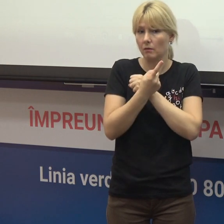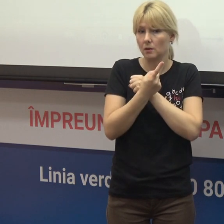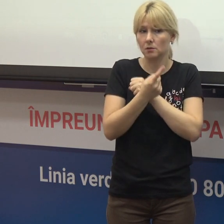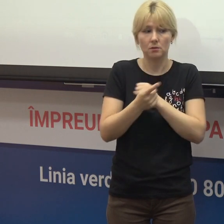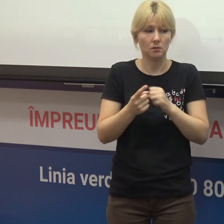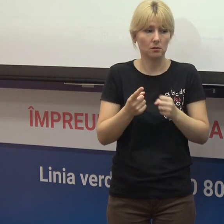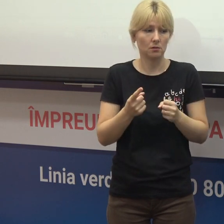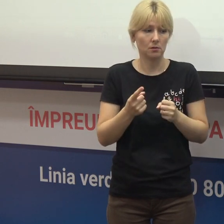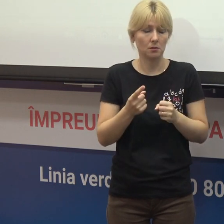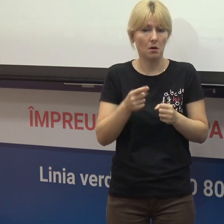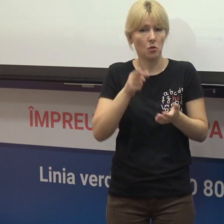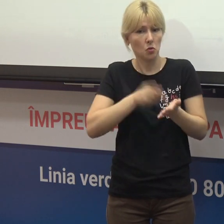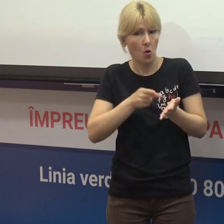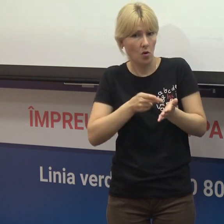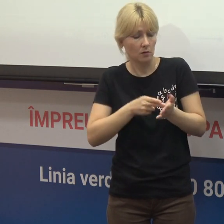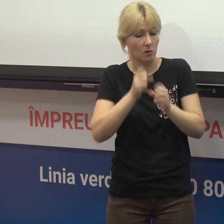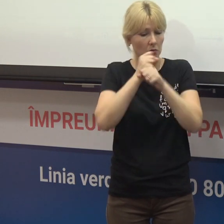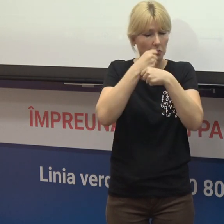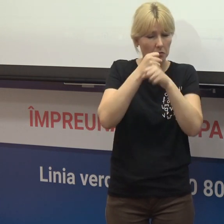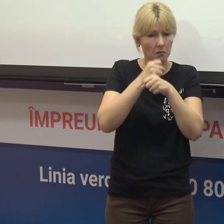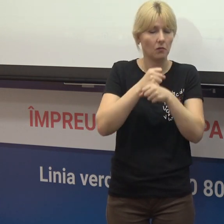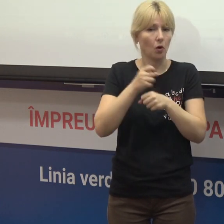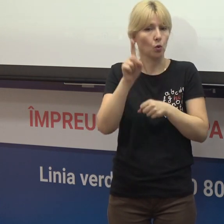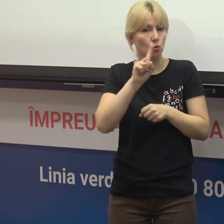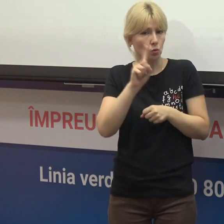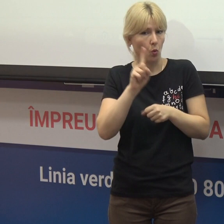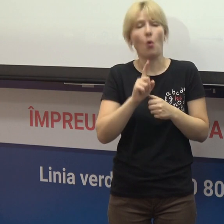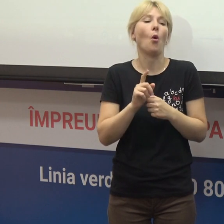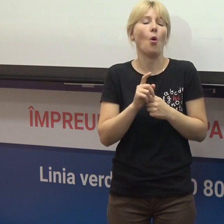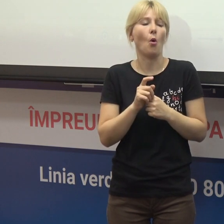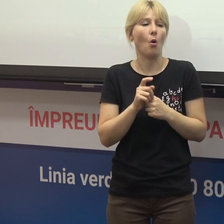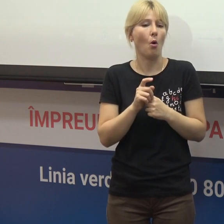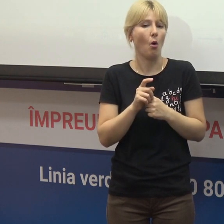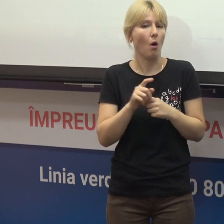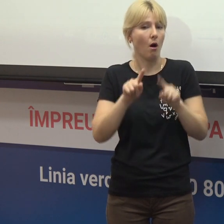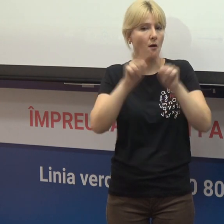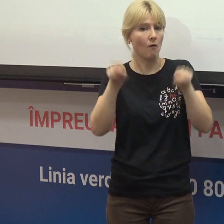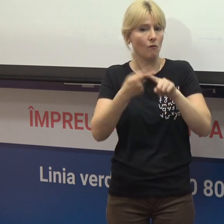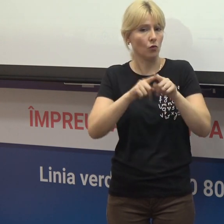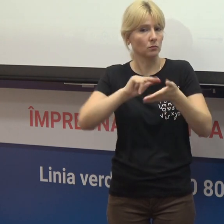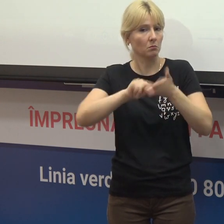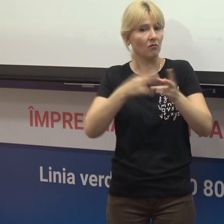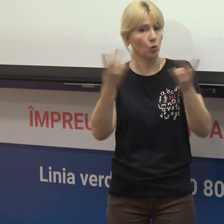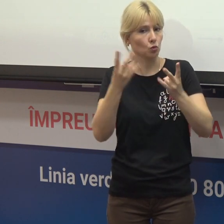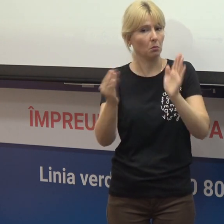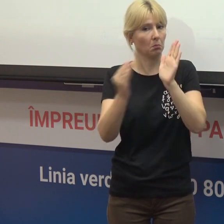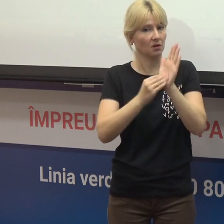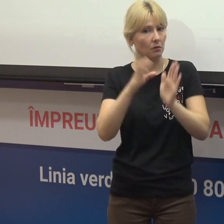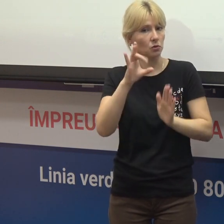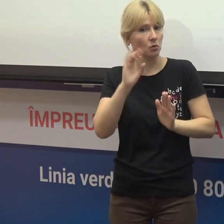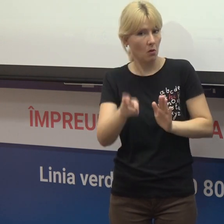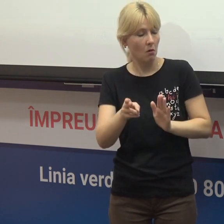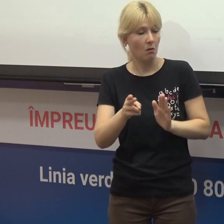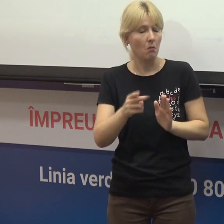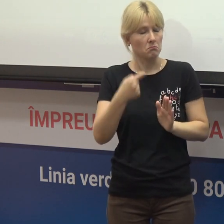precizări sau dovezi științifice în contextul, vă zic, valabilității certificatului, atunci,